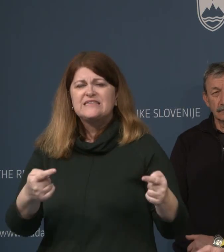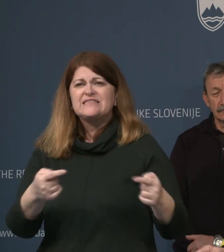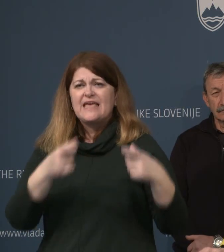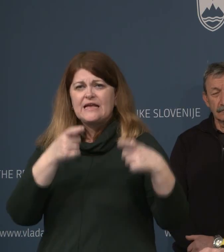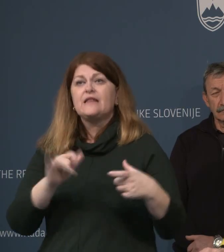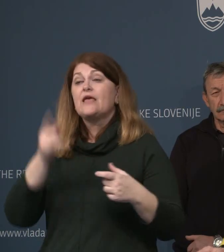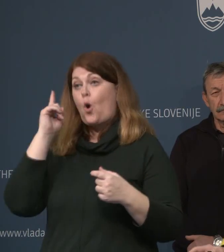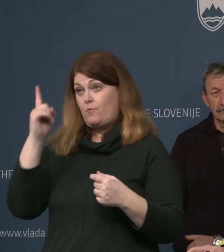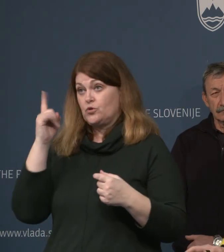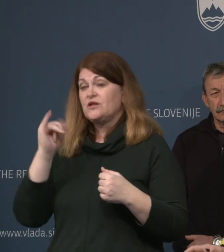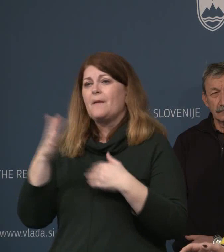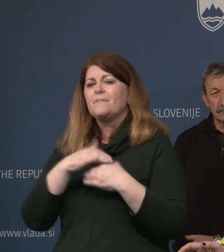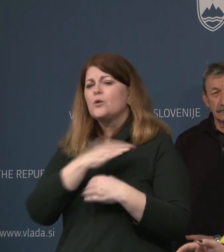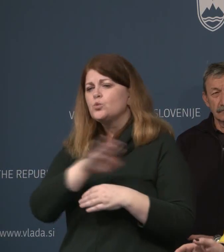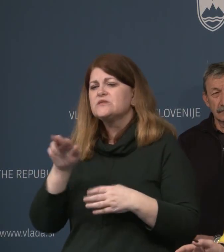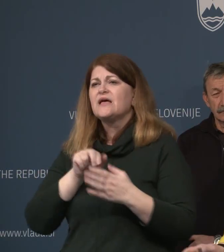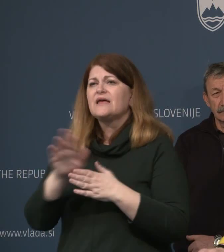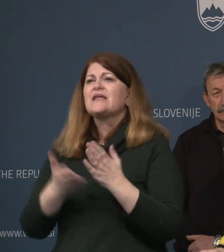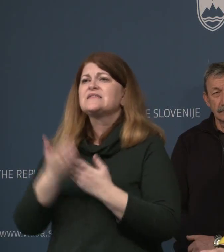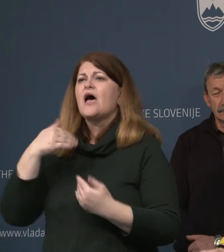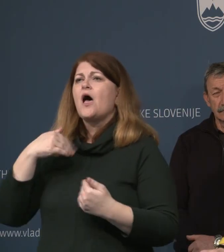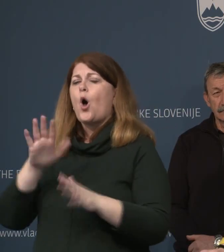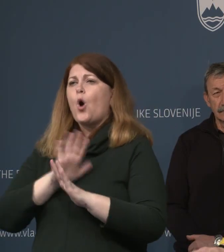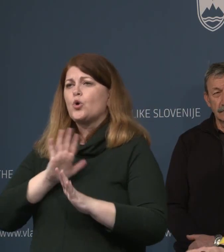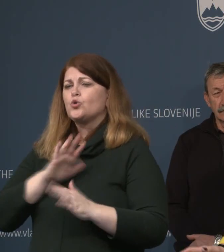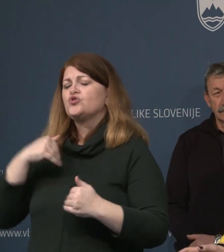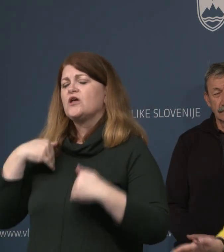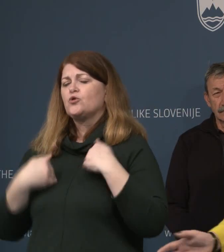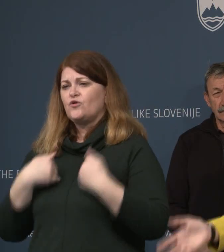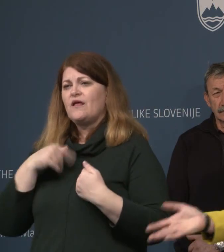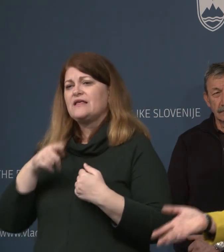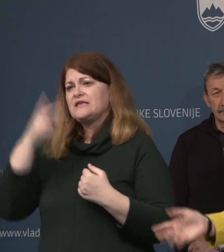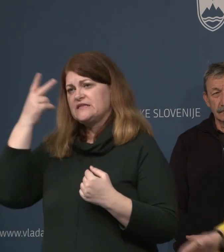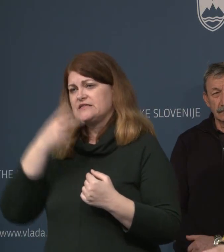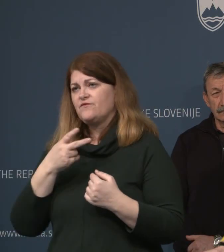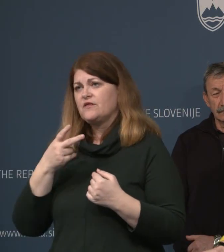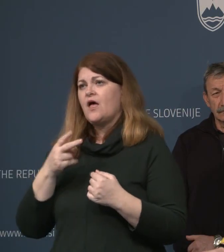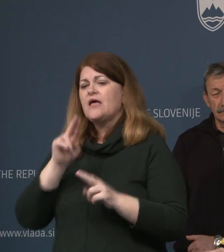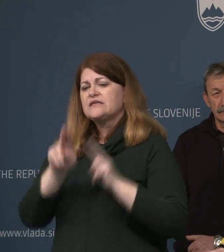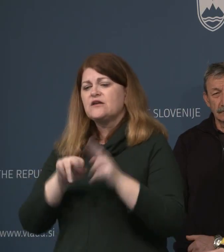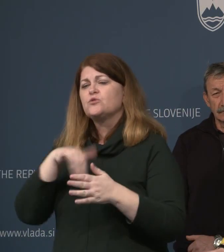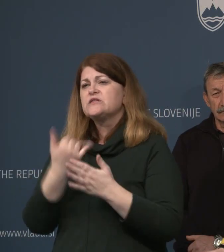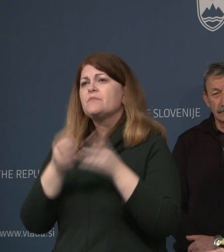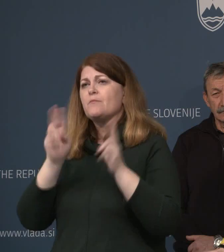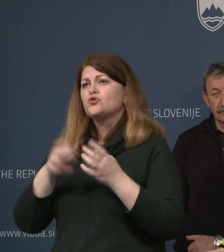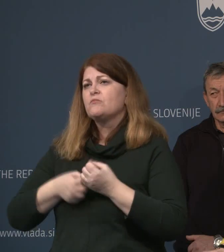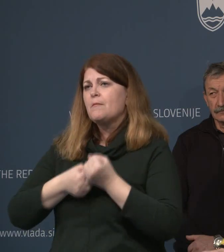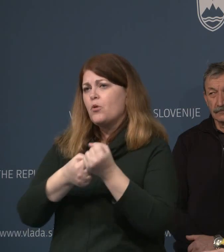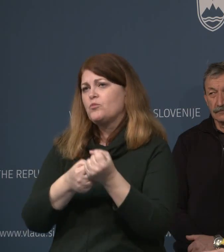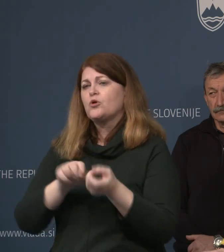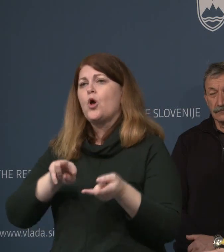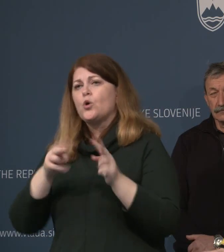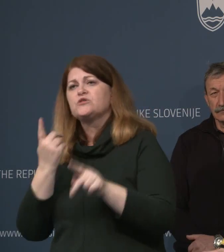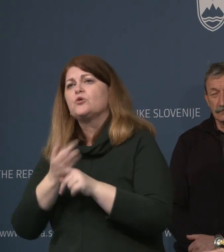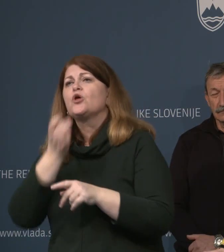je opozoril, da pri vseh gre za življenje ogrožujoče stanje, ki se seveda zdravi z vsemi možnimi podpornimi oziroma